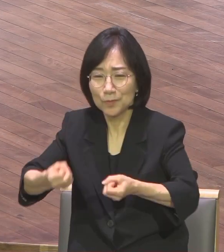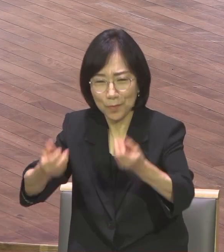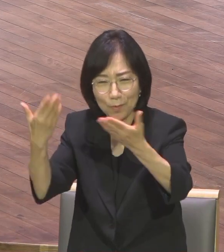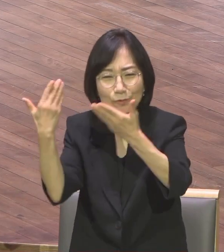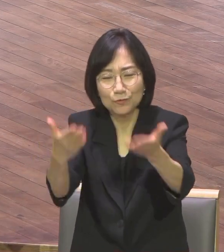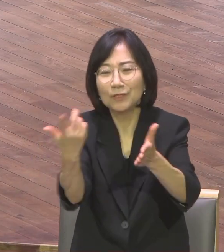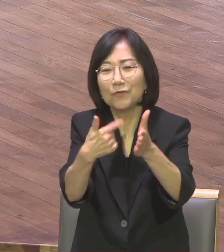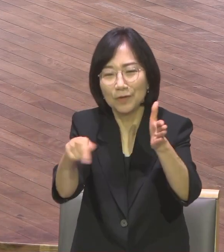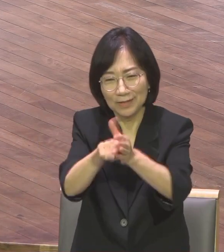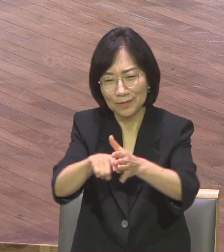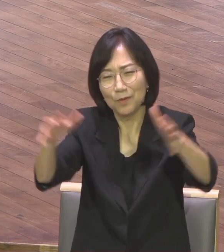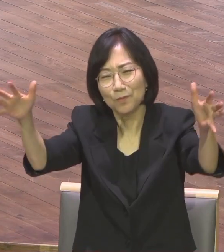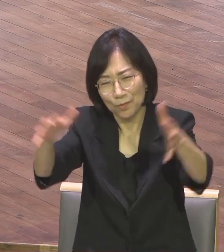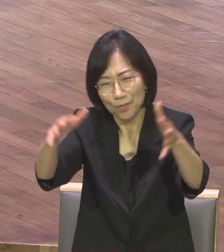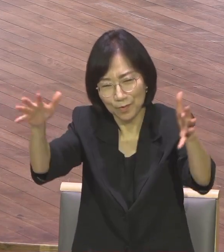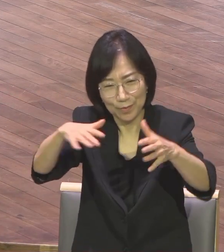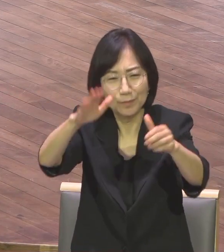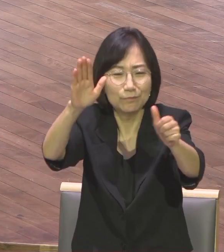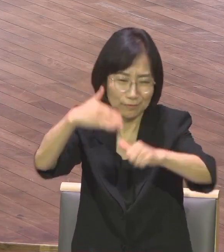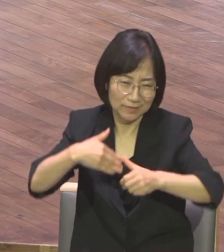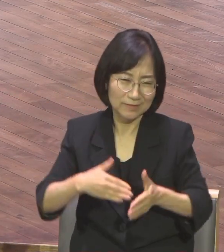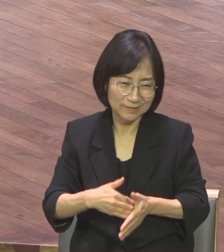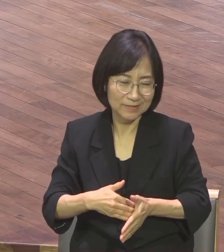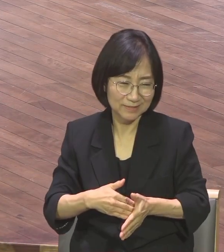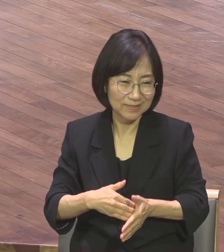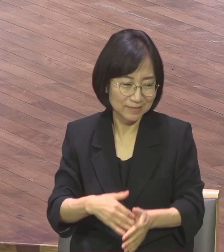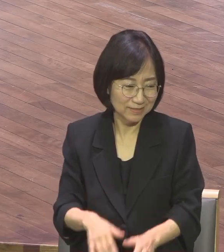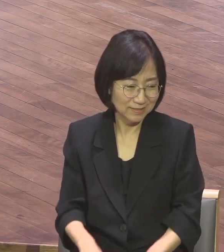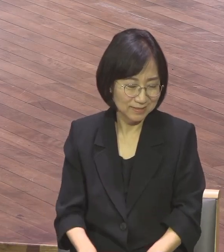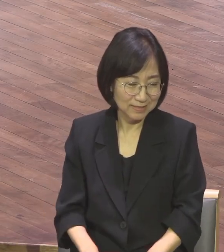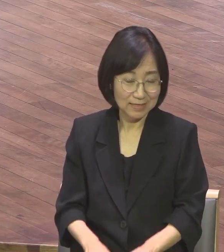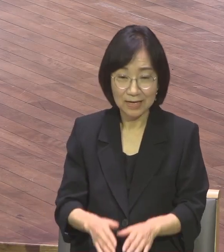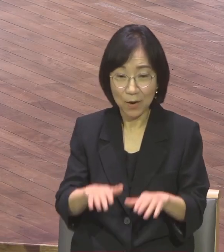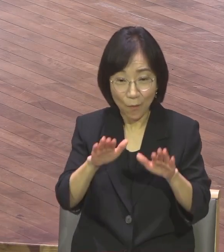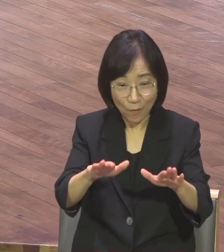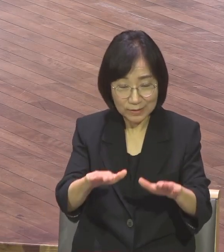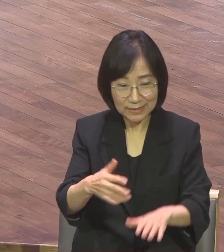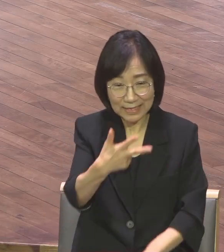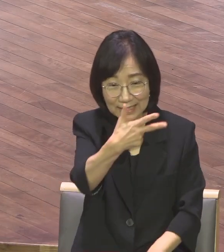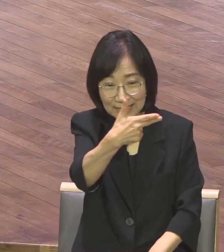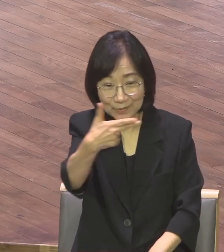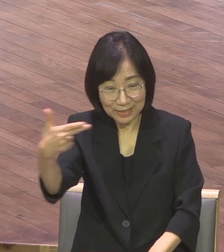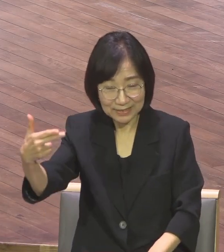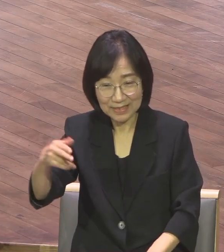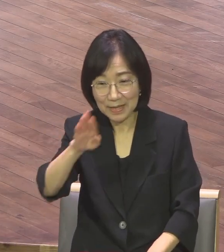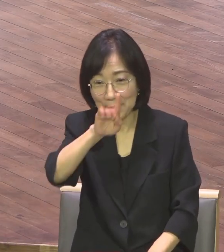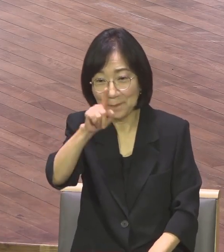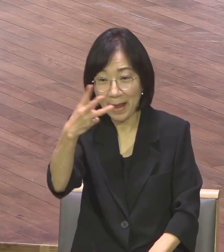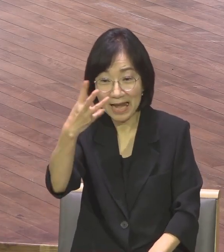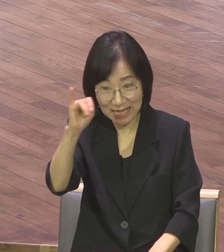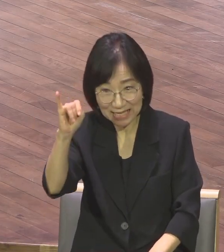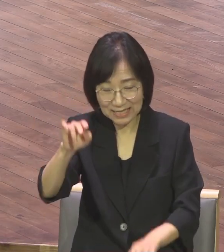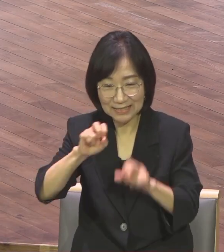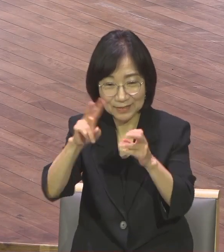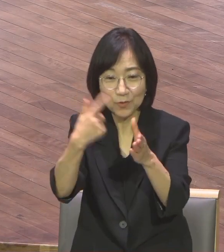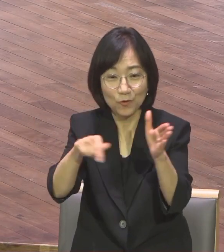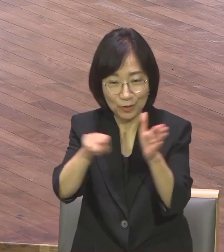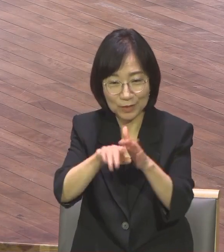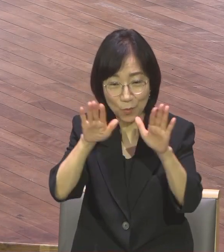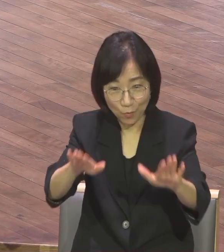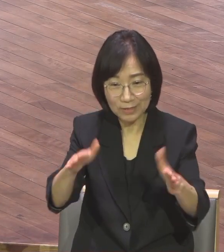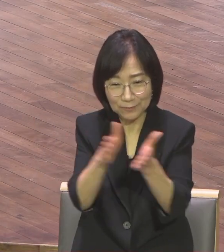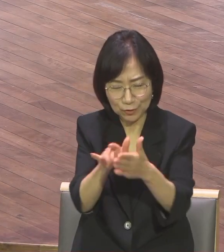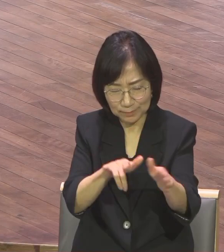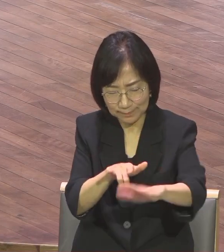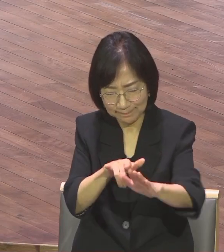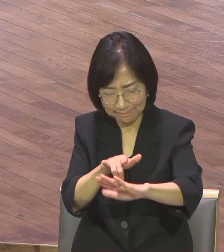일단 모여야 돼요. 그래야 하나님 이런 진행이 되기 때문에 오늘 출발하는 빨리 캠프팀 오늘 오후에 출발합니다. 1시에 출발해서 5시